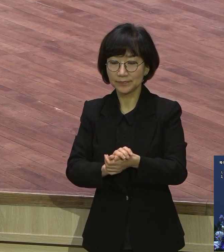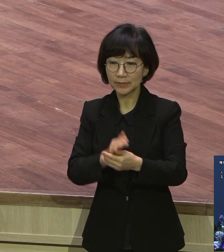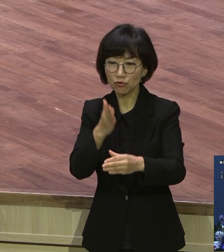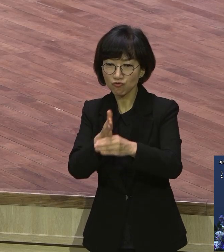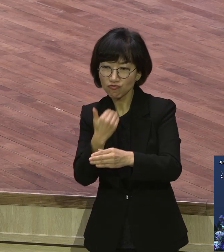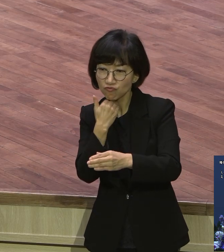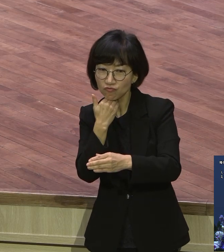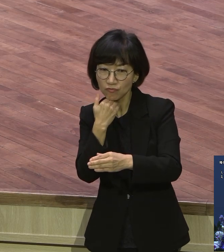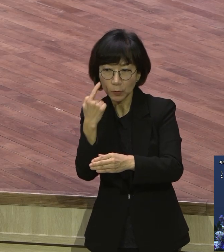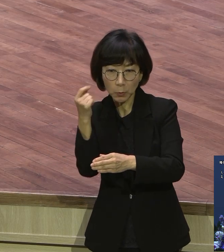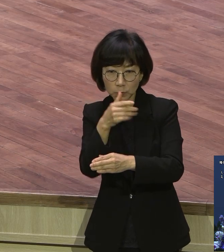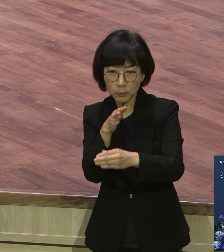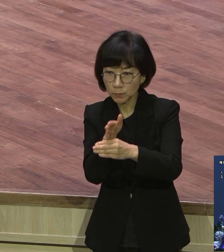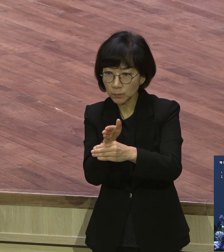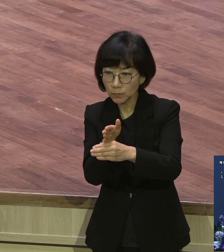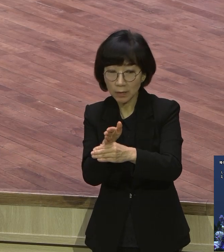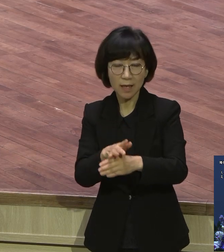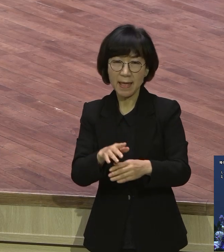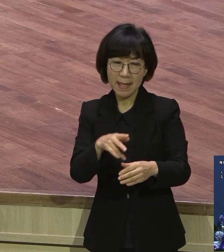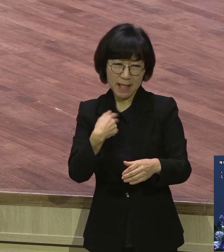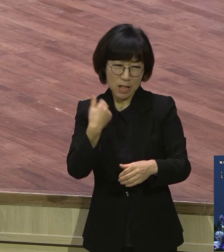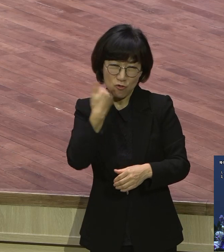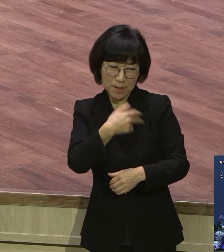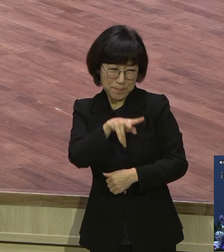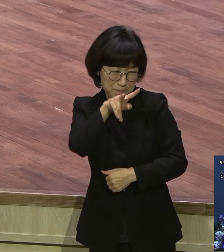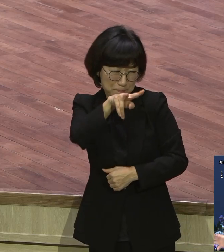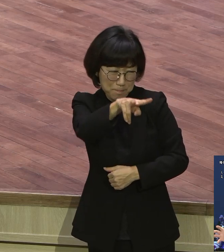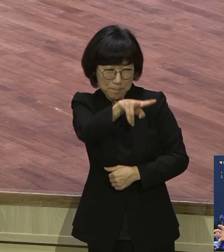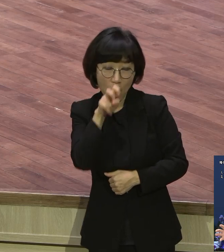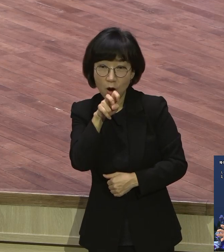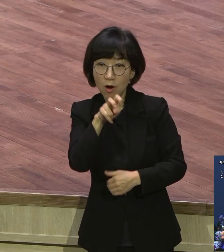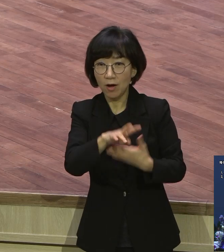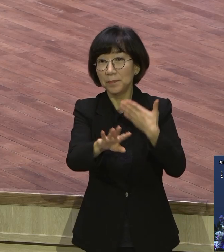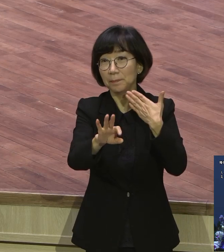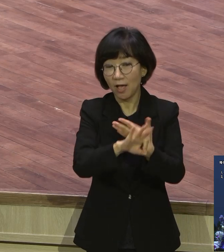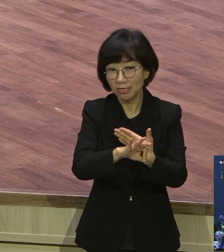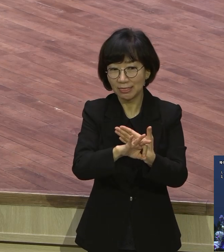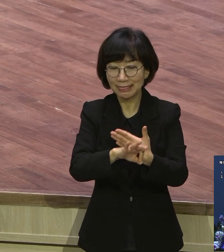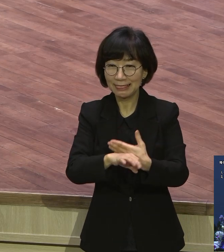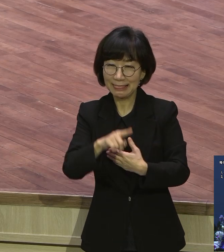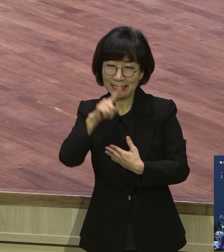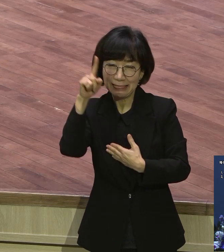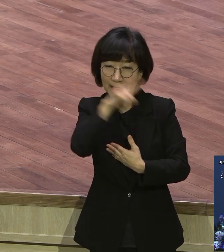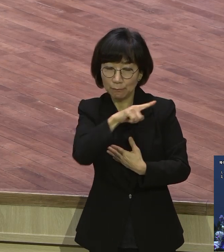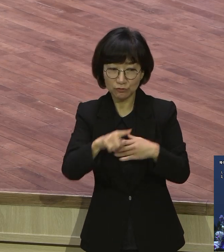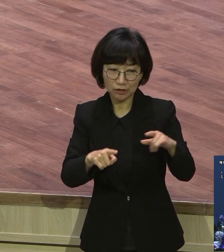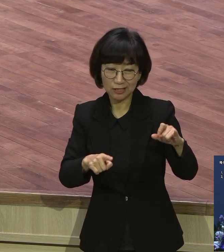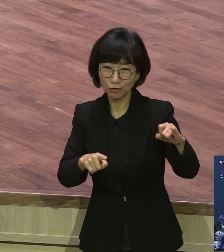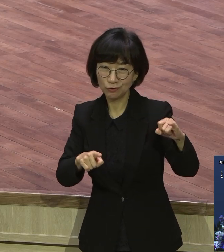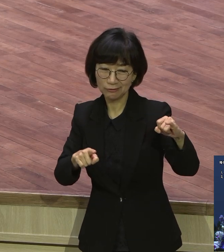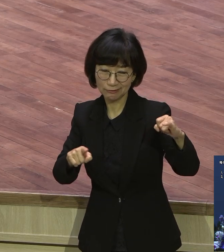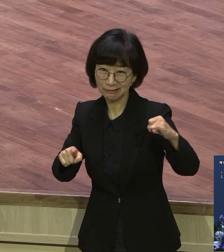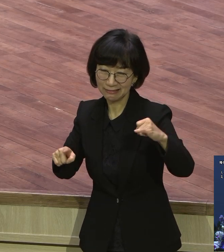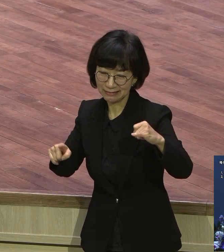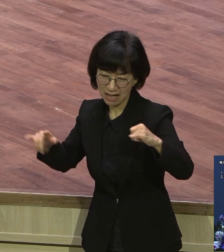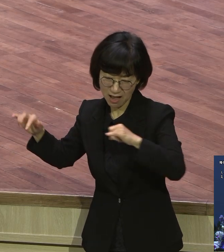있는데 미운 마음이 확 들어오면 모든 균들은 싹 다 미운 마음으로 다 미운 온통 다 미움으로 다